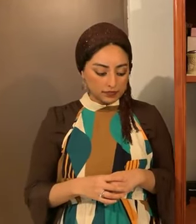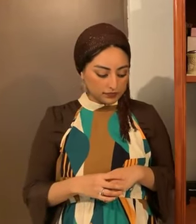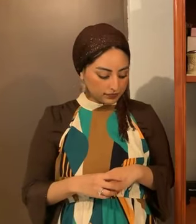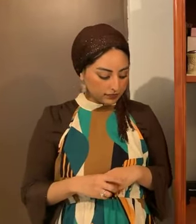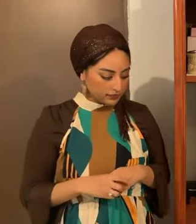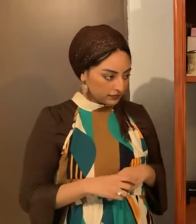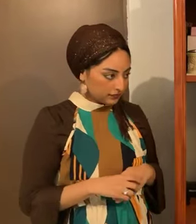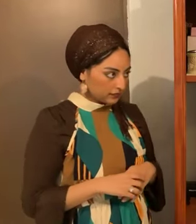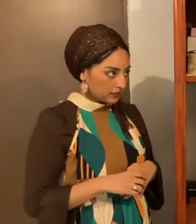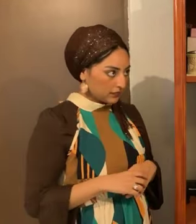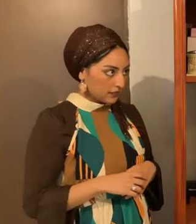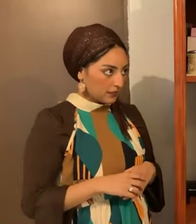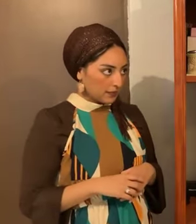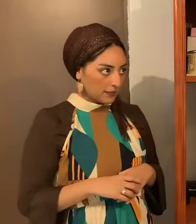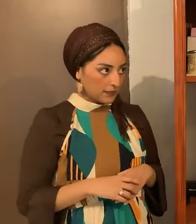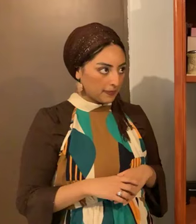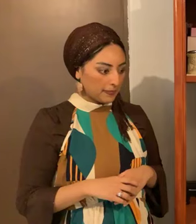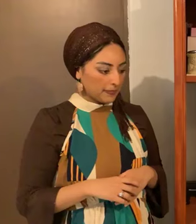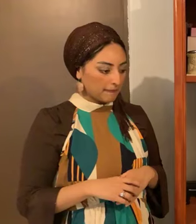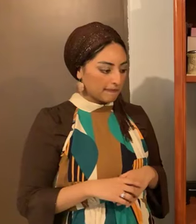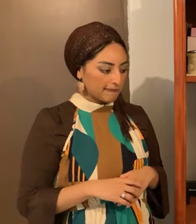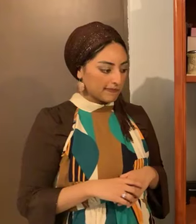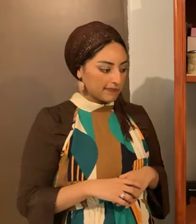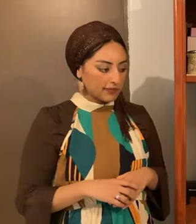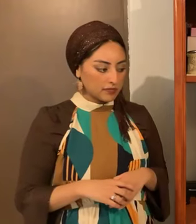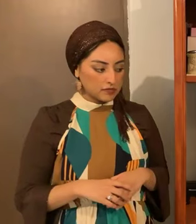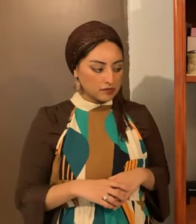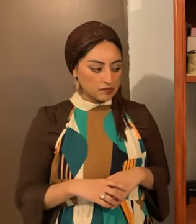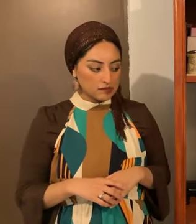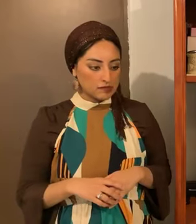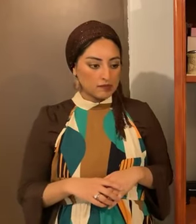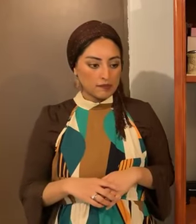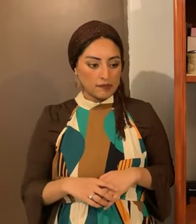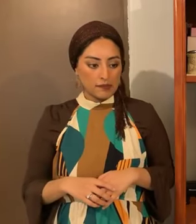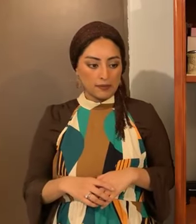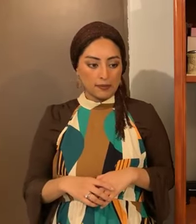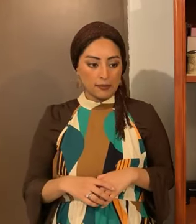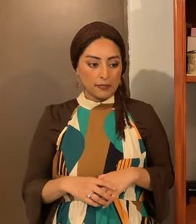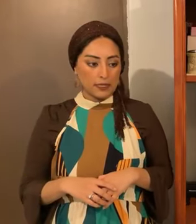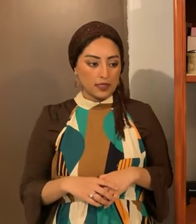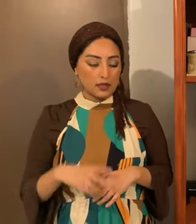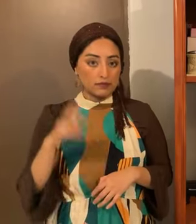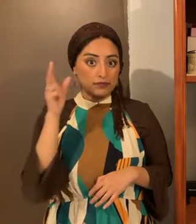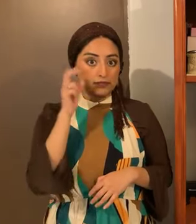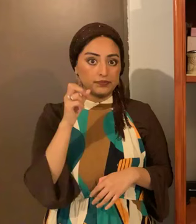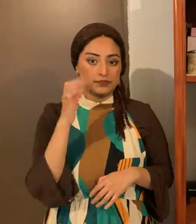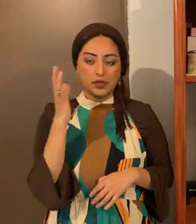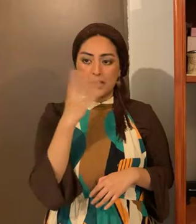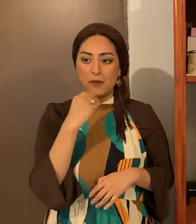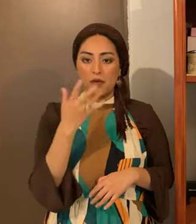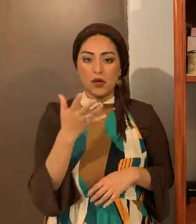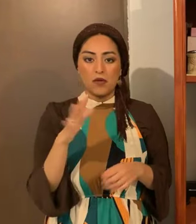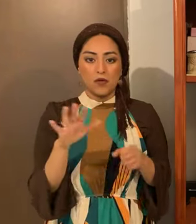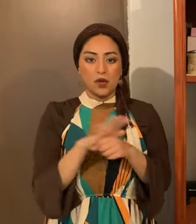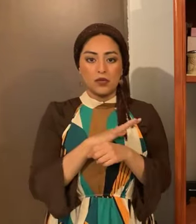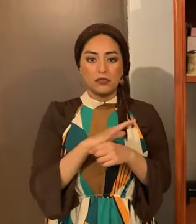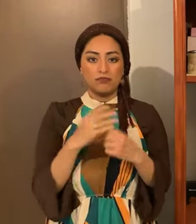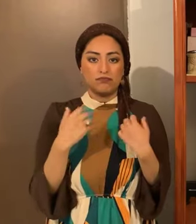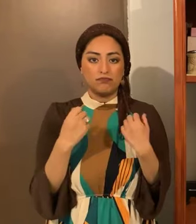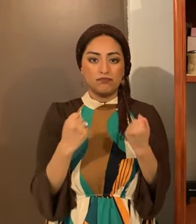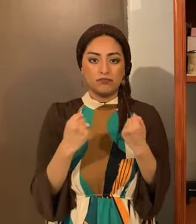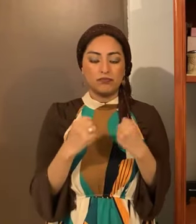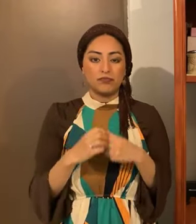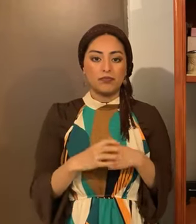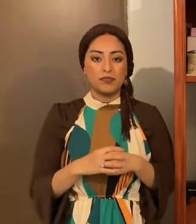significa que no estuviera completo, no. Eso se escuchaba indudablemente hermoso, precioso, muy